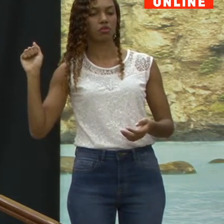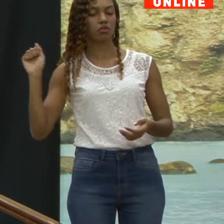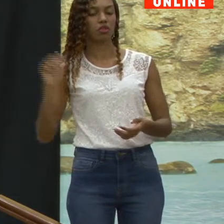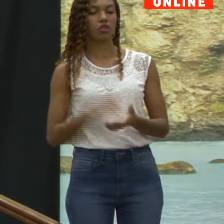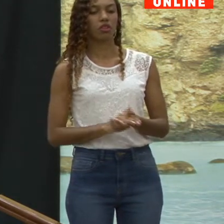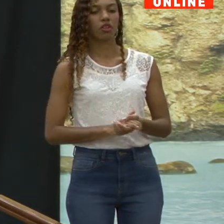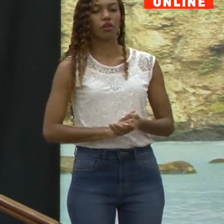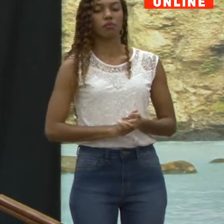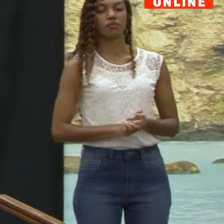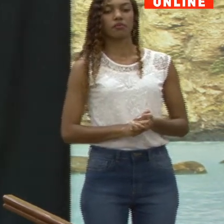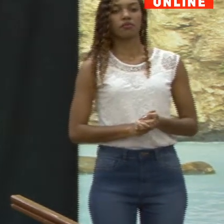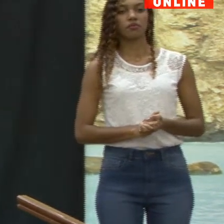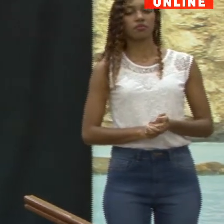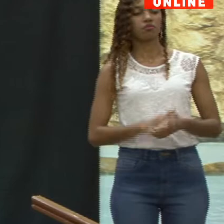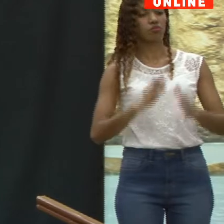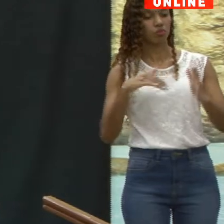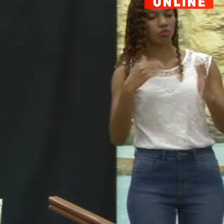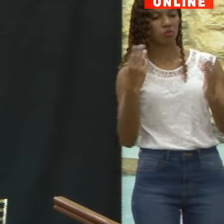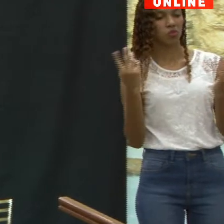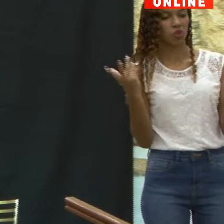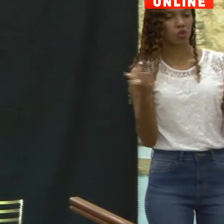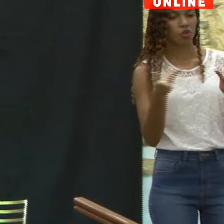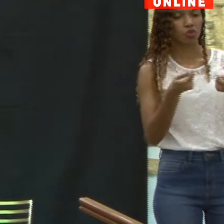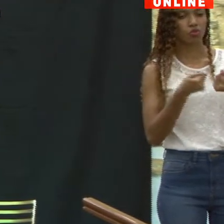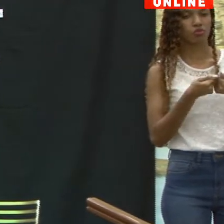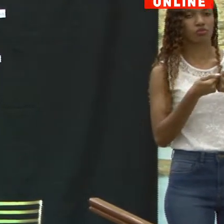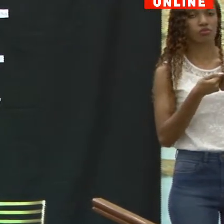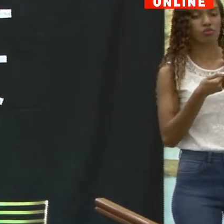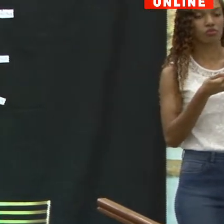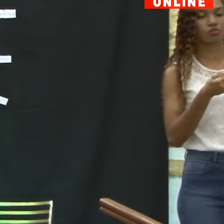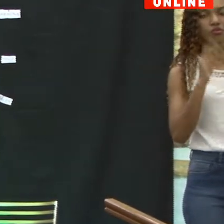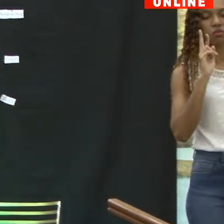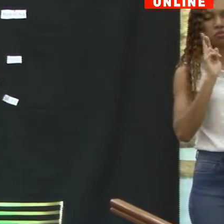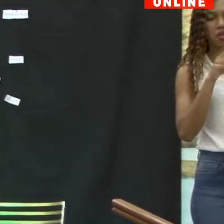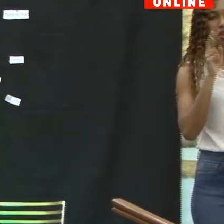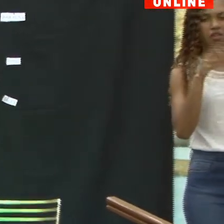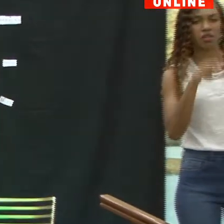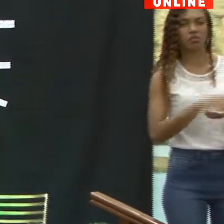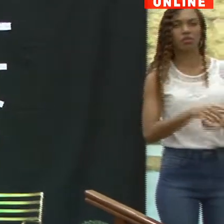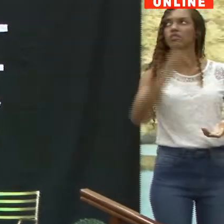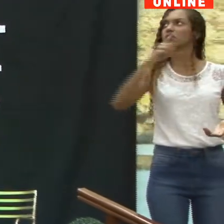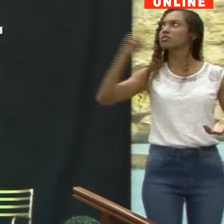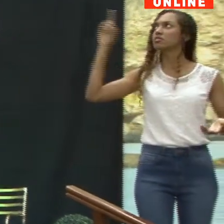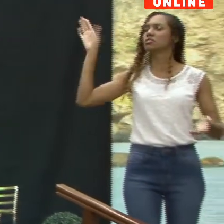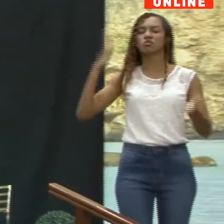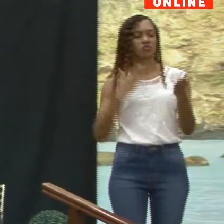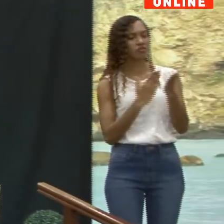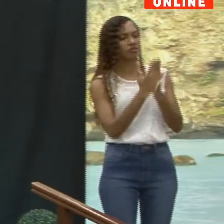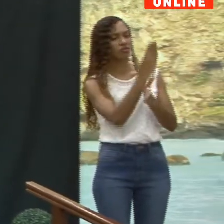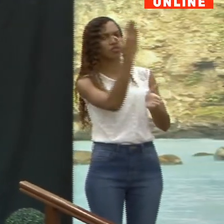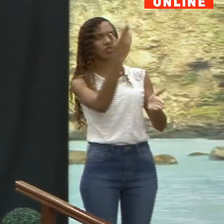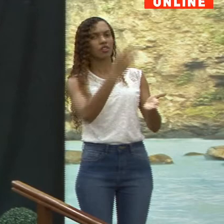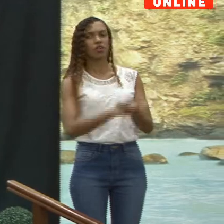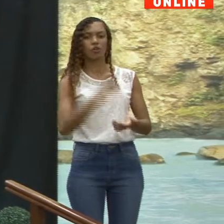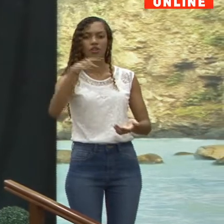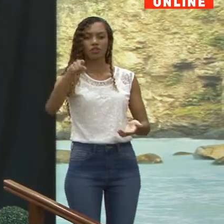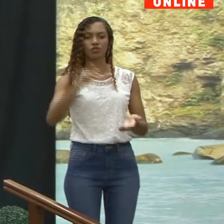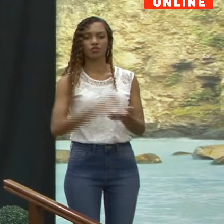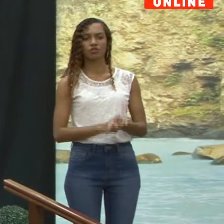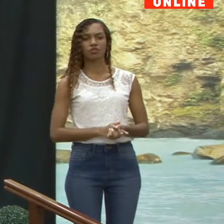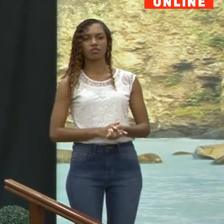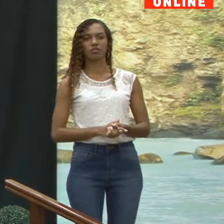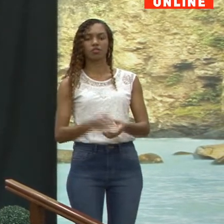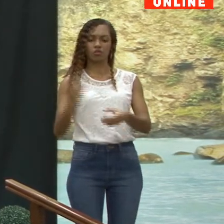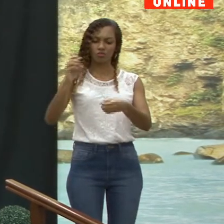tinha todos os motivos para reclamar. Deus, eu tenho sido fiel a ti. Eu sou dizimista na tua